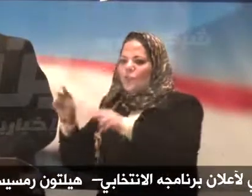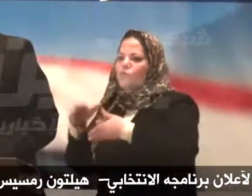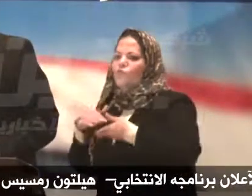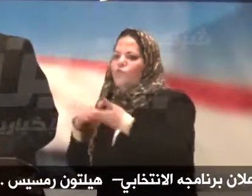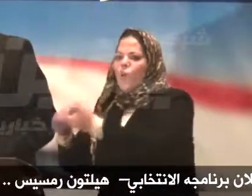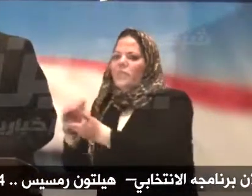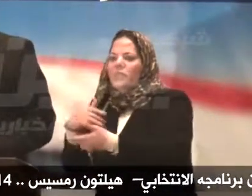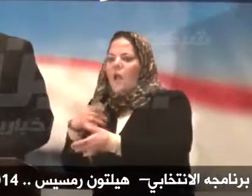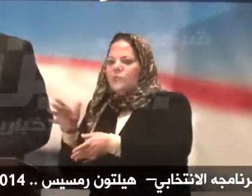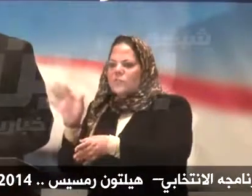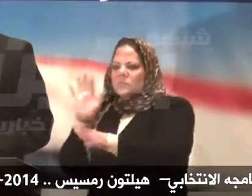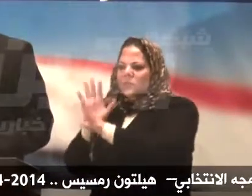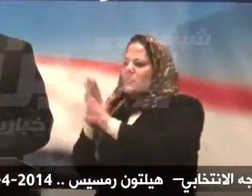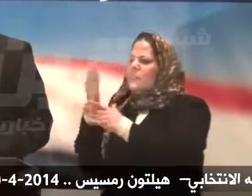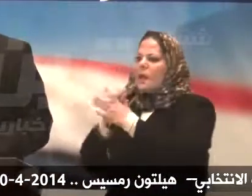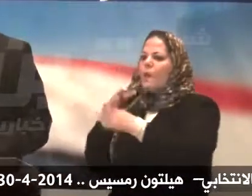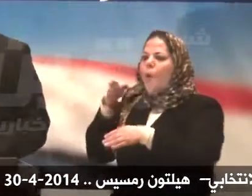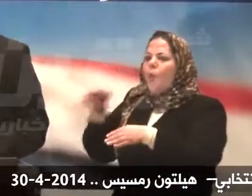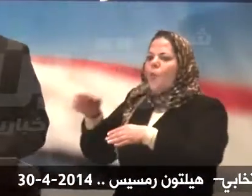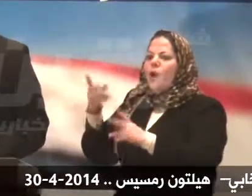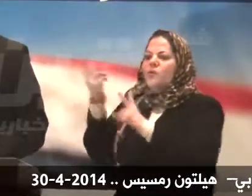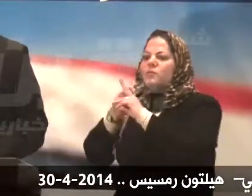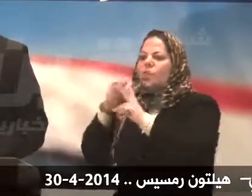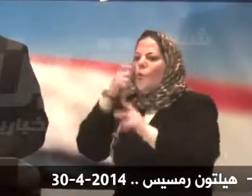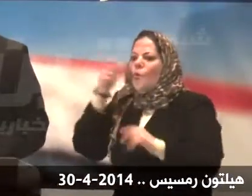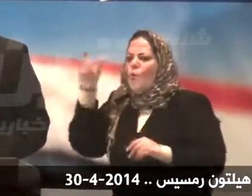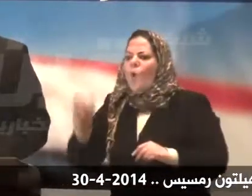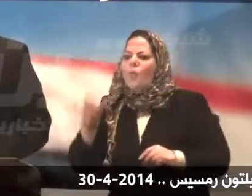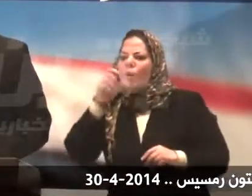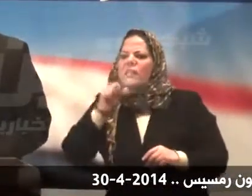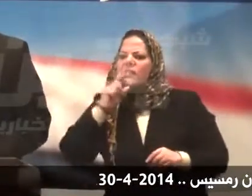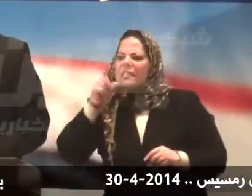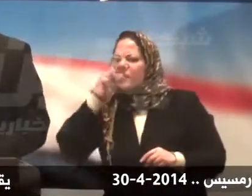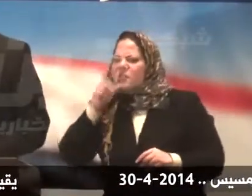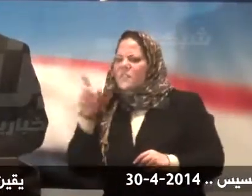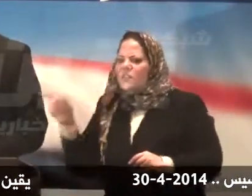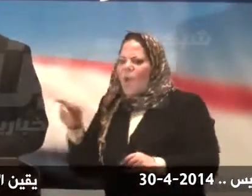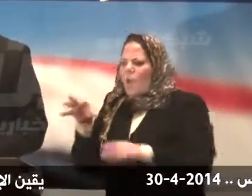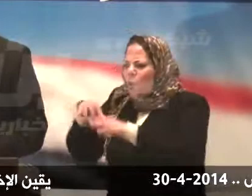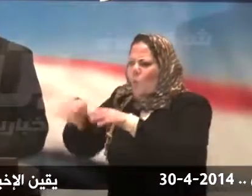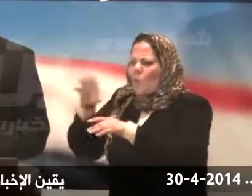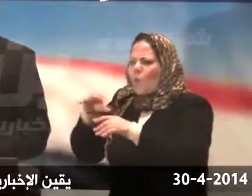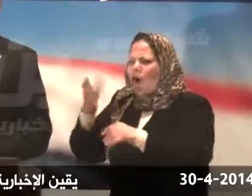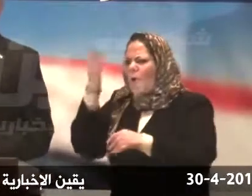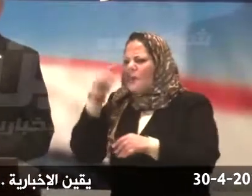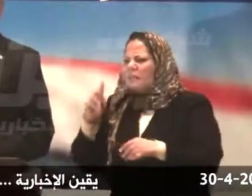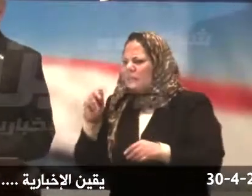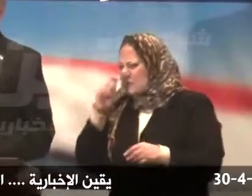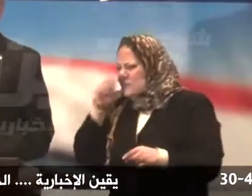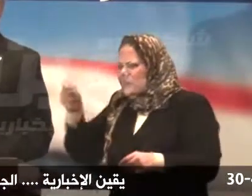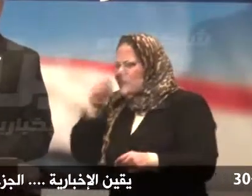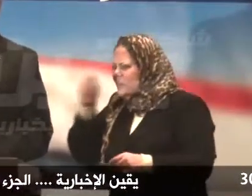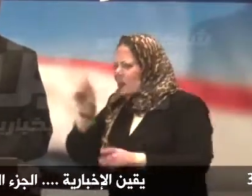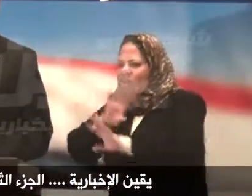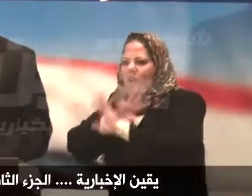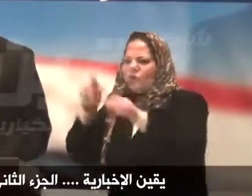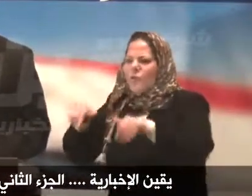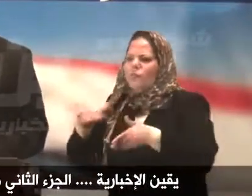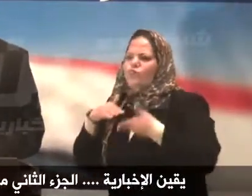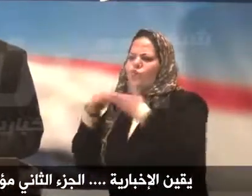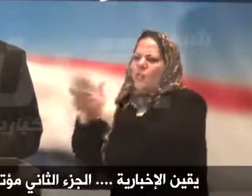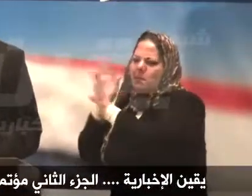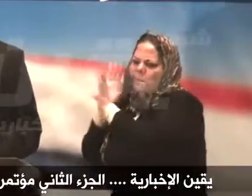باعتبارها اهلها. المواطن المصري في سينا سينتهي التمييز ضد اي مواطن